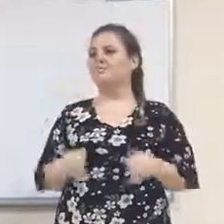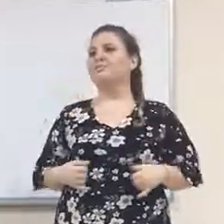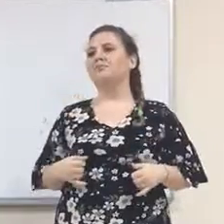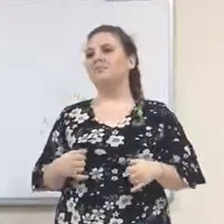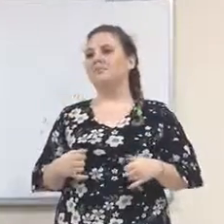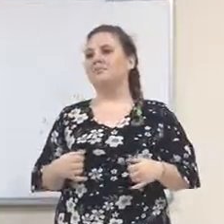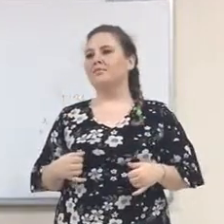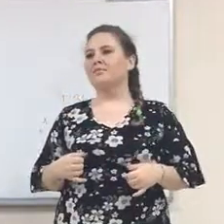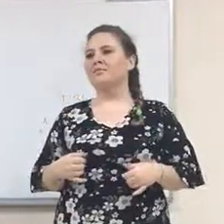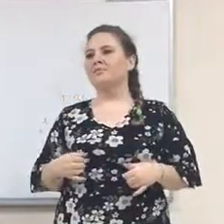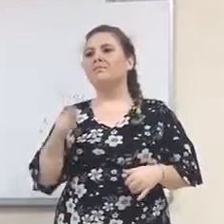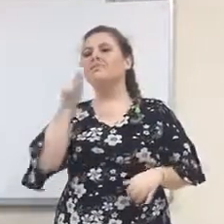Müslüman,